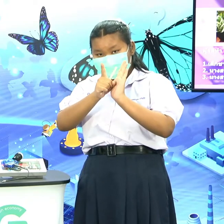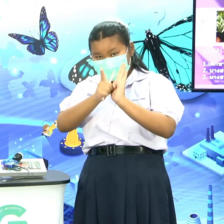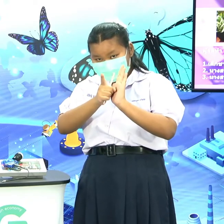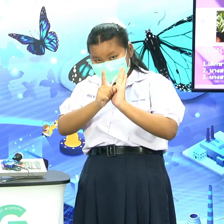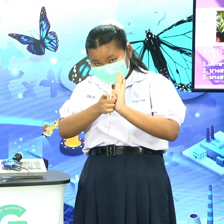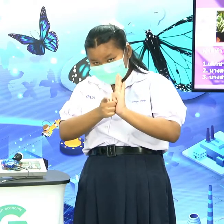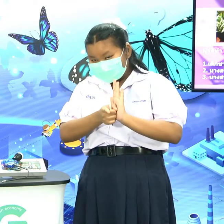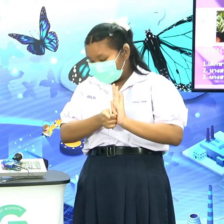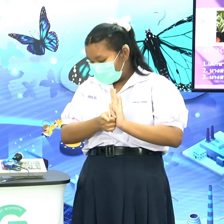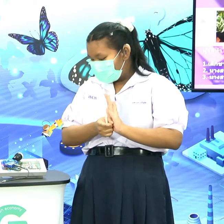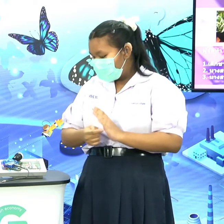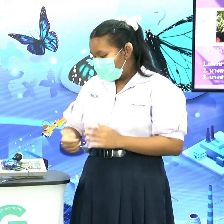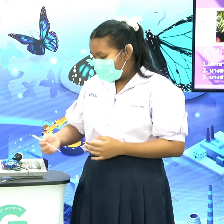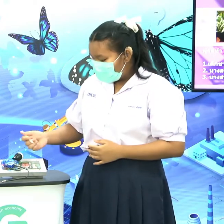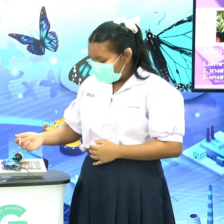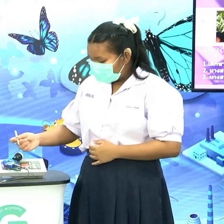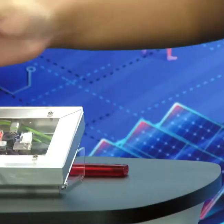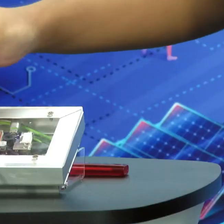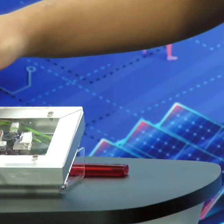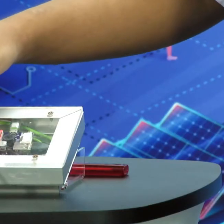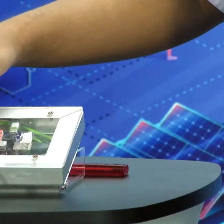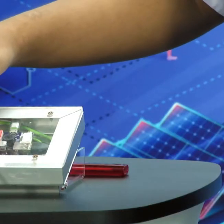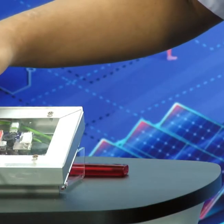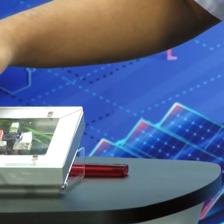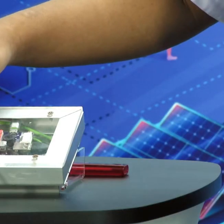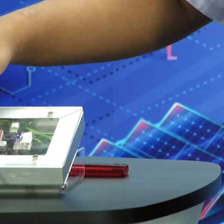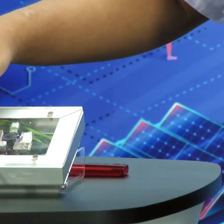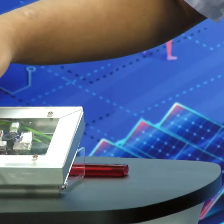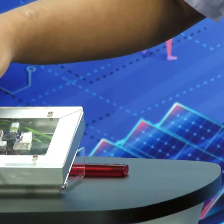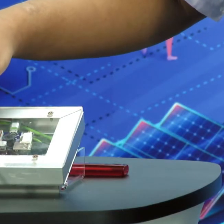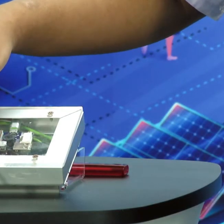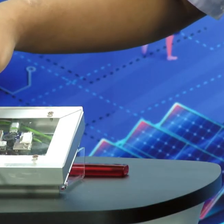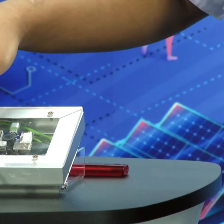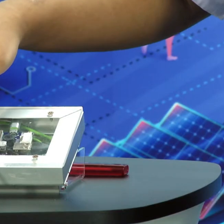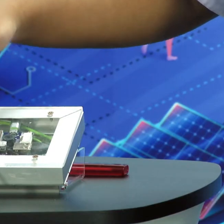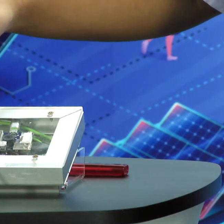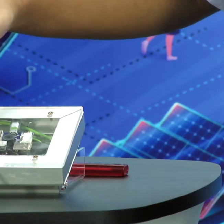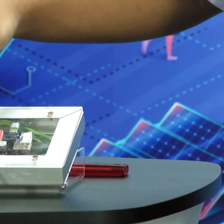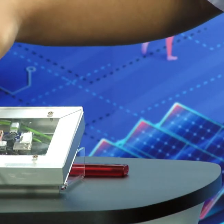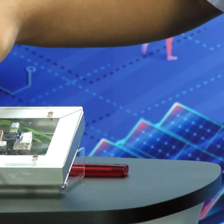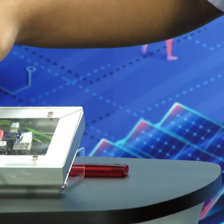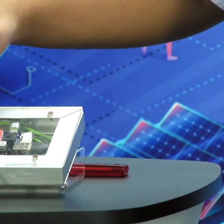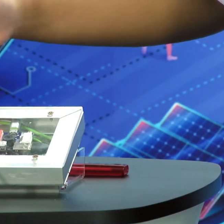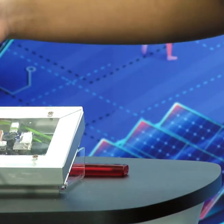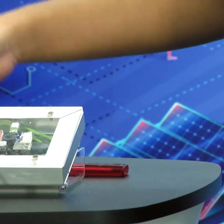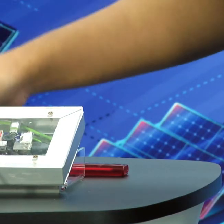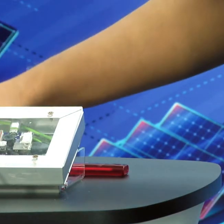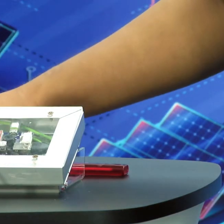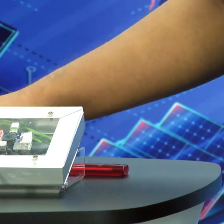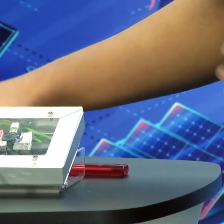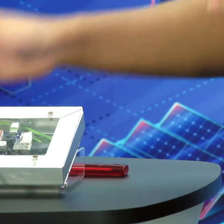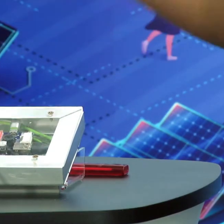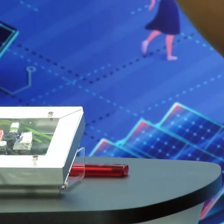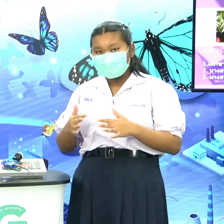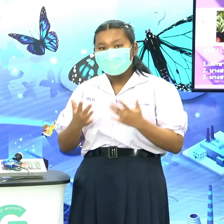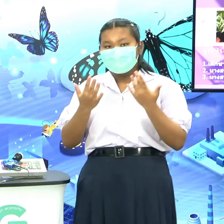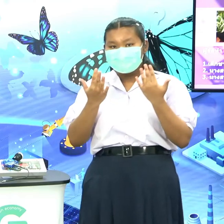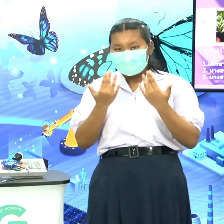เมื่อครบถึงเวลาตามที่กำหนดแล้วเนี่ยก็จะมีการแจ้งเตือนซึ่งเป็นสัญญาณที่คนหูหนวกสามารถรับรู้ได้ก็คือเป็นสัญญาณ